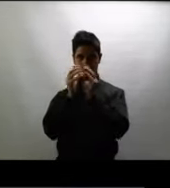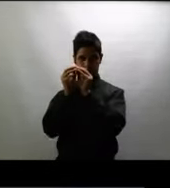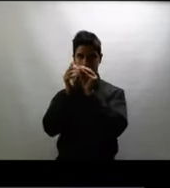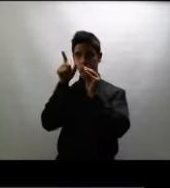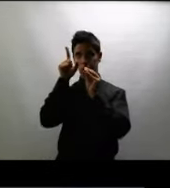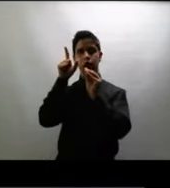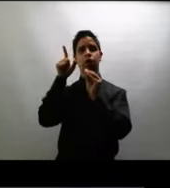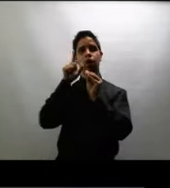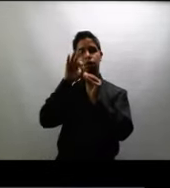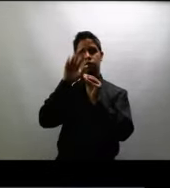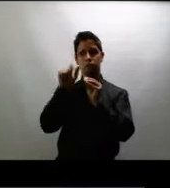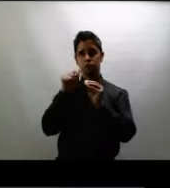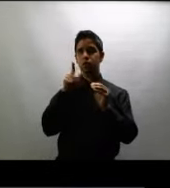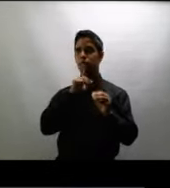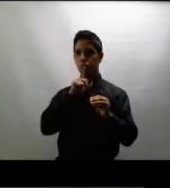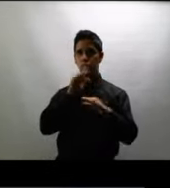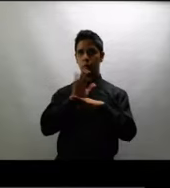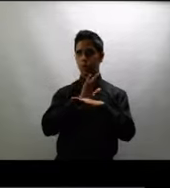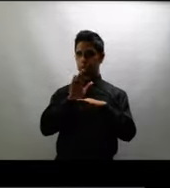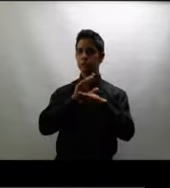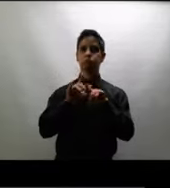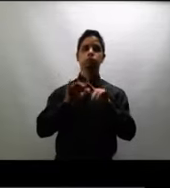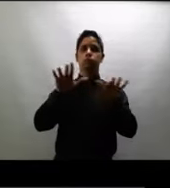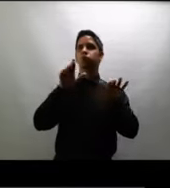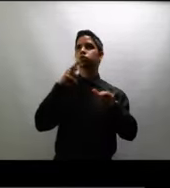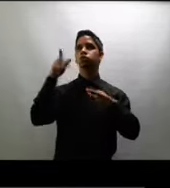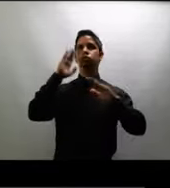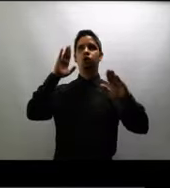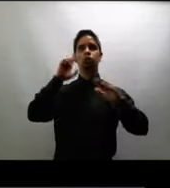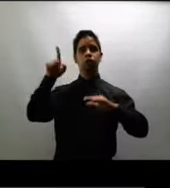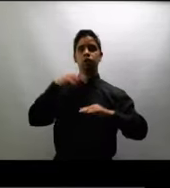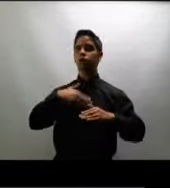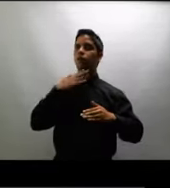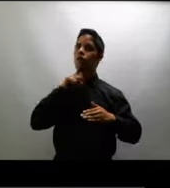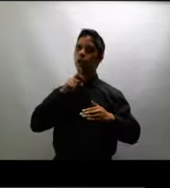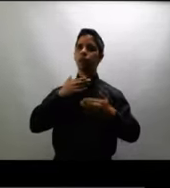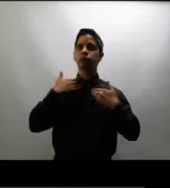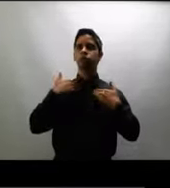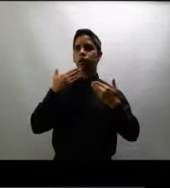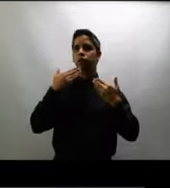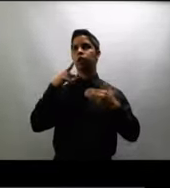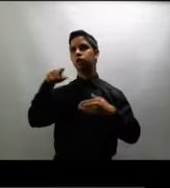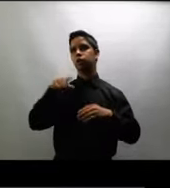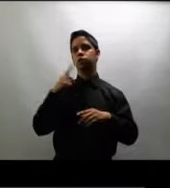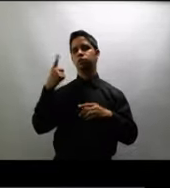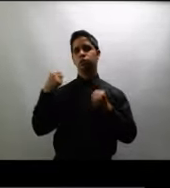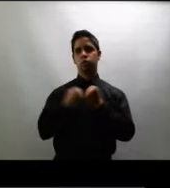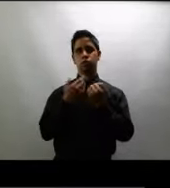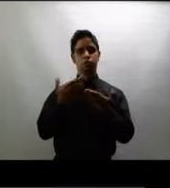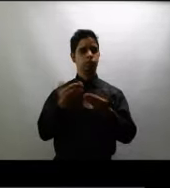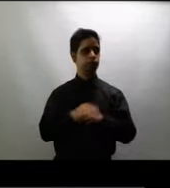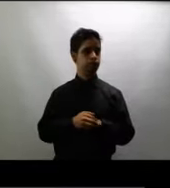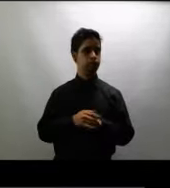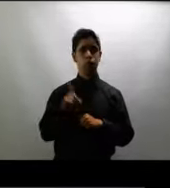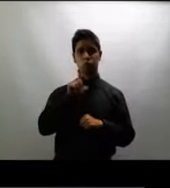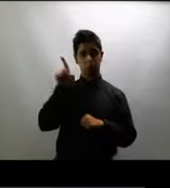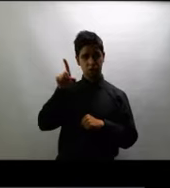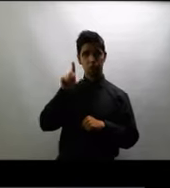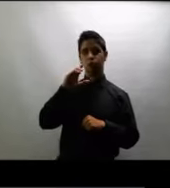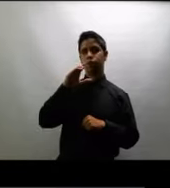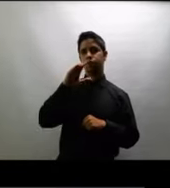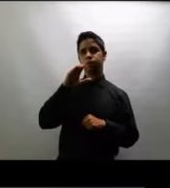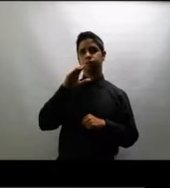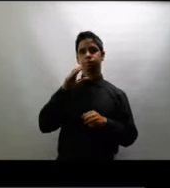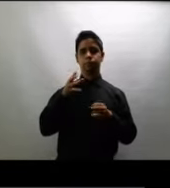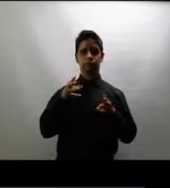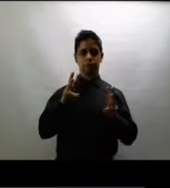en una convención, sí. Y está, le está subiendo súper bien, así que un saludito allá. Nos alegramos, a Richard. No, ¿y dónde es? ¿Dónde es? Bueno, en la calle